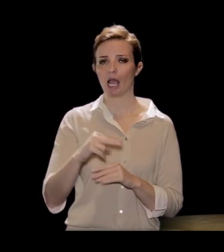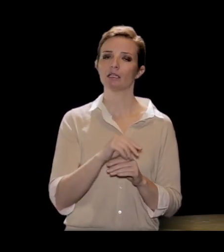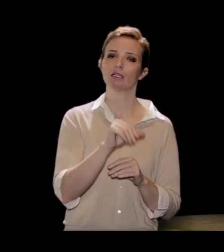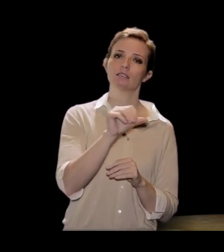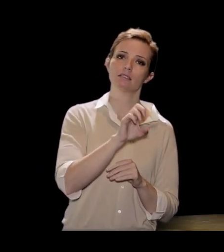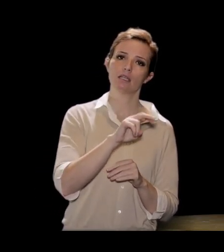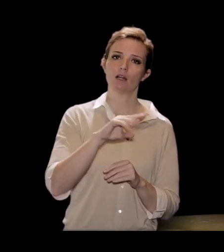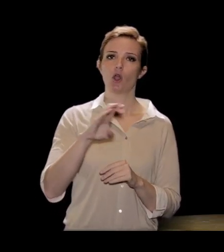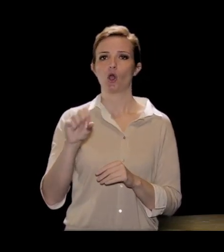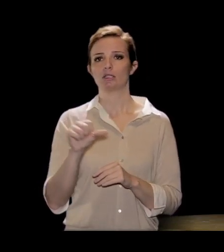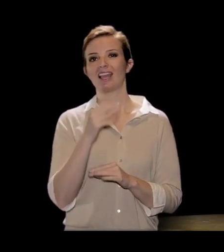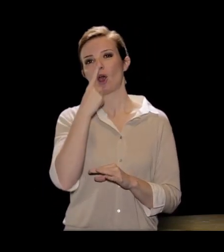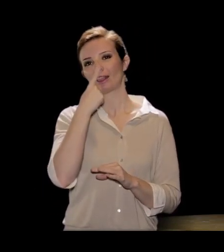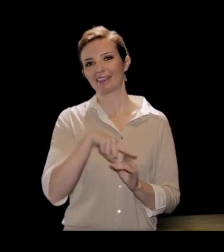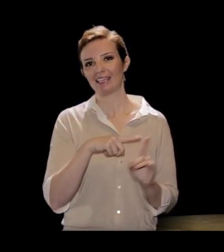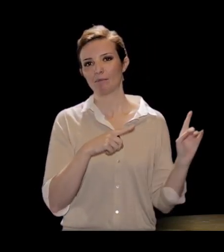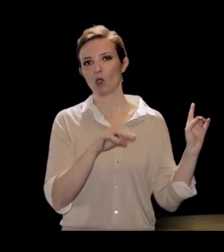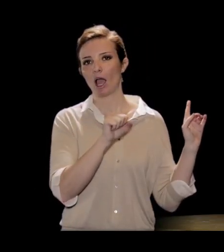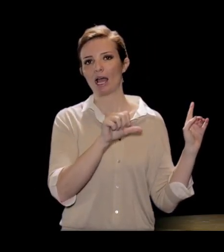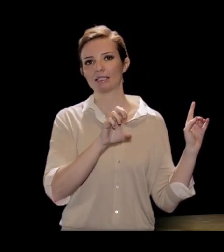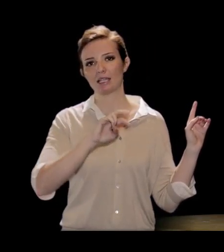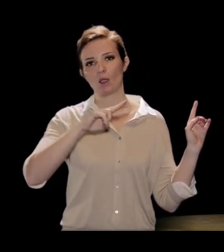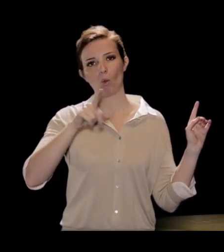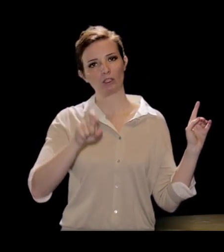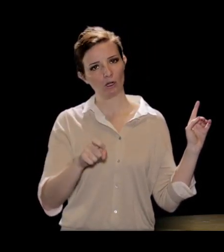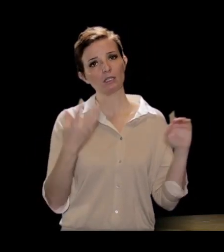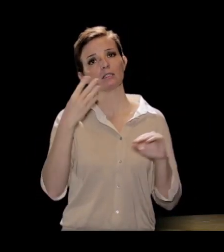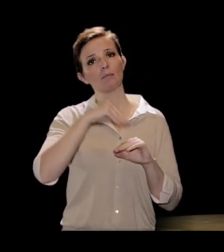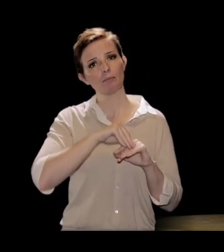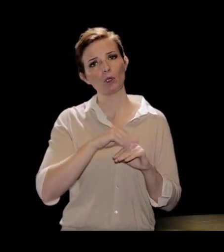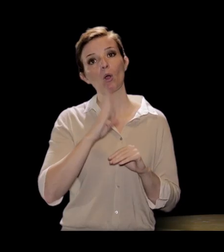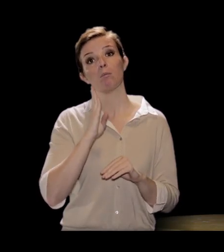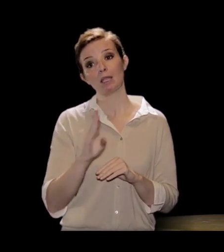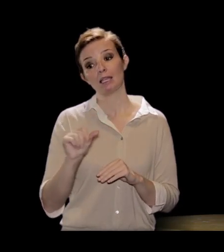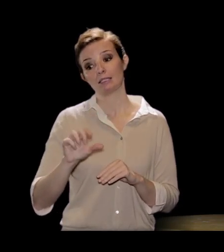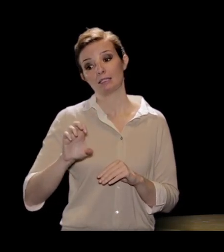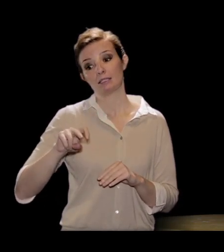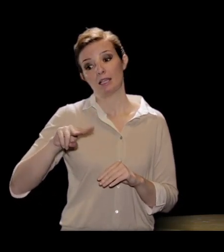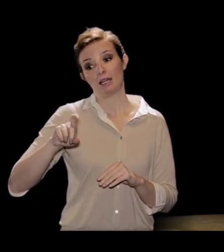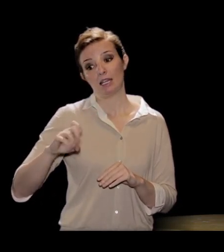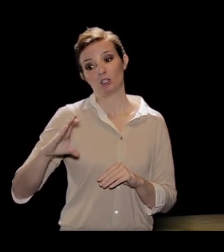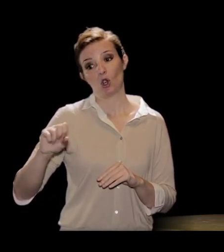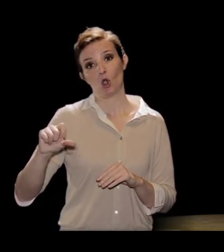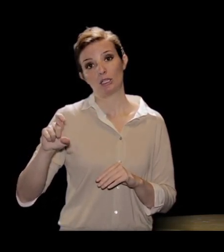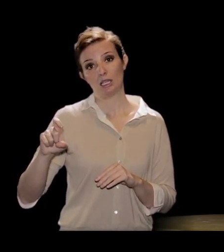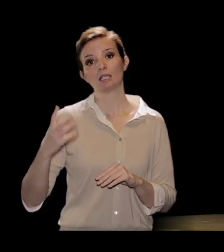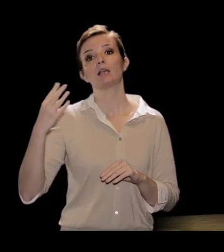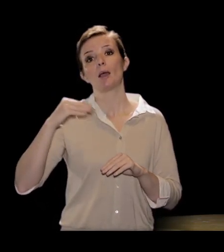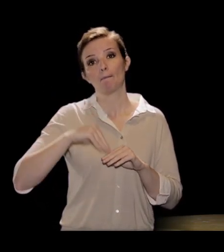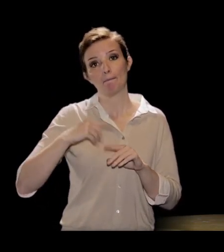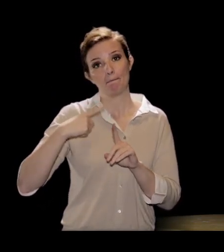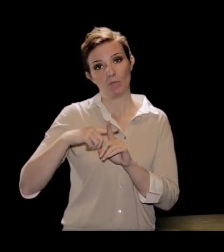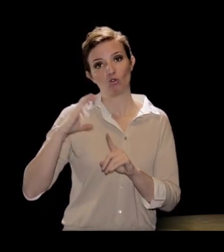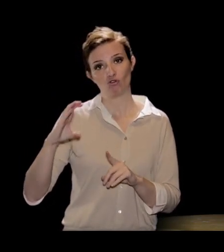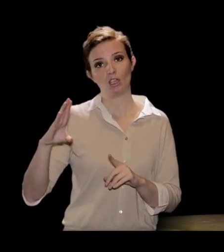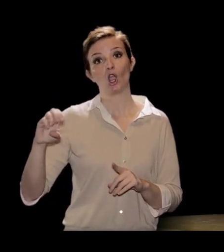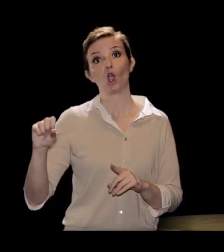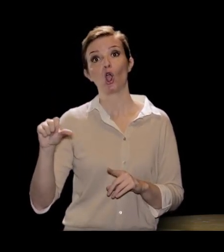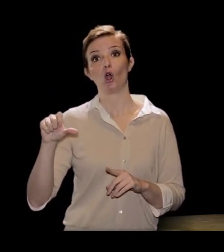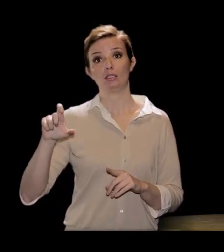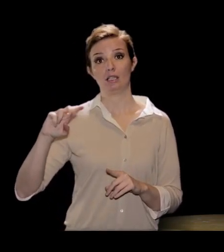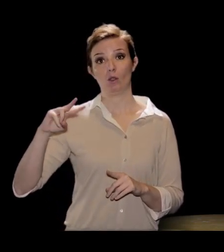a sen quadro x più b sen x cos x più c cosen